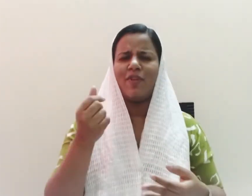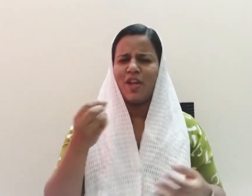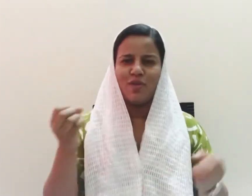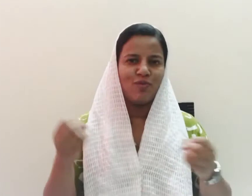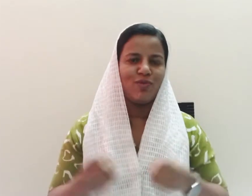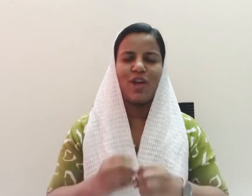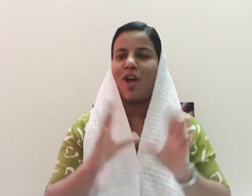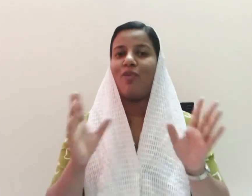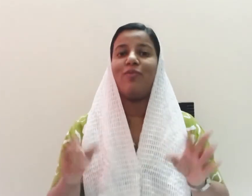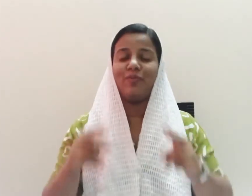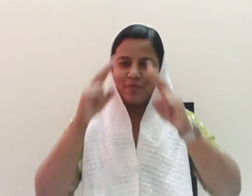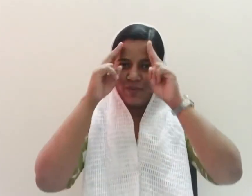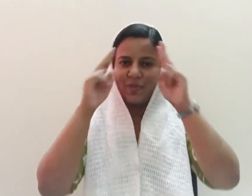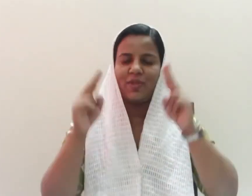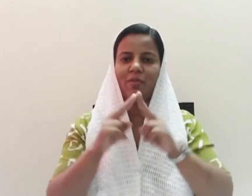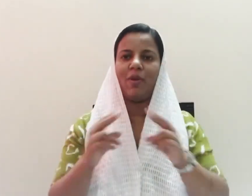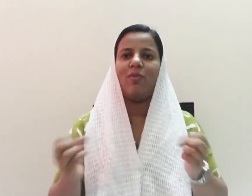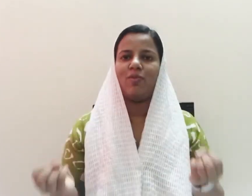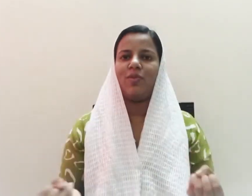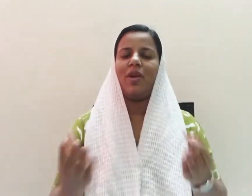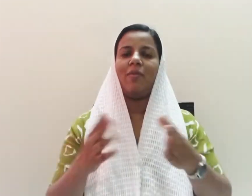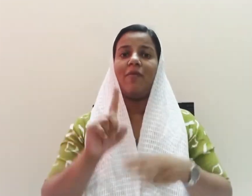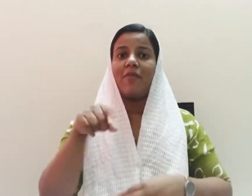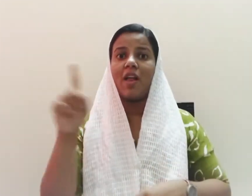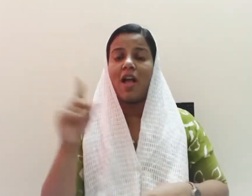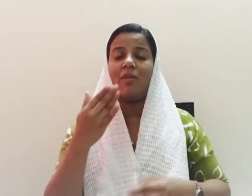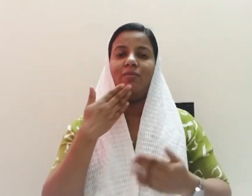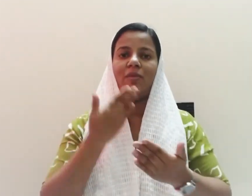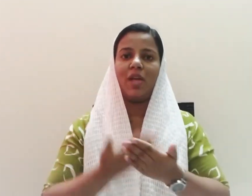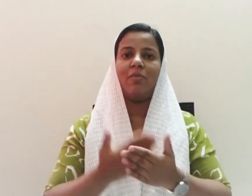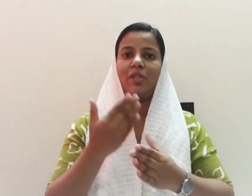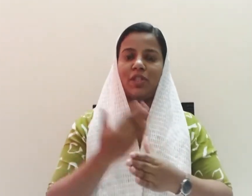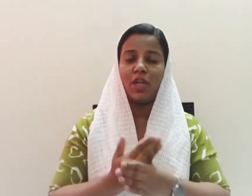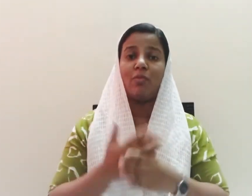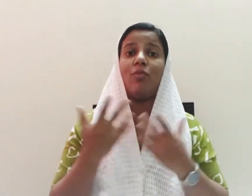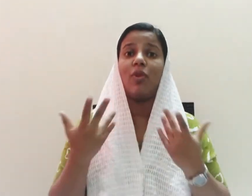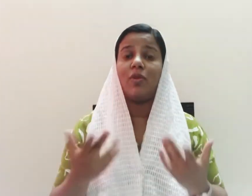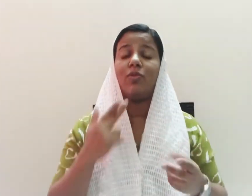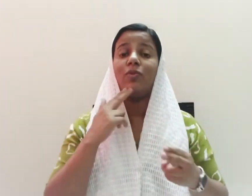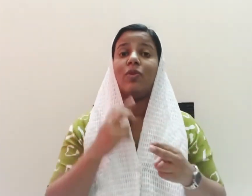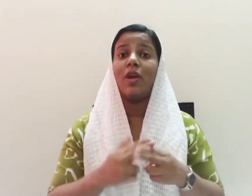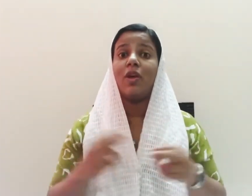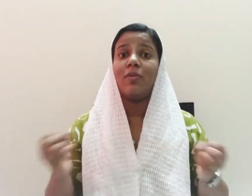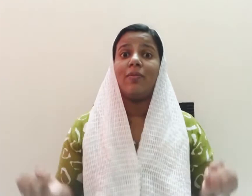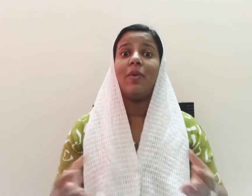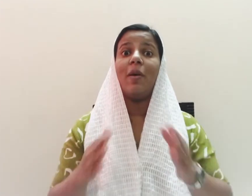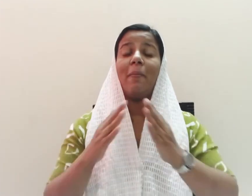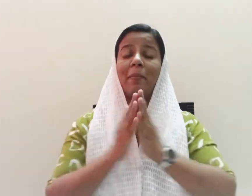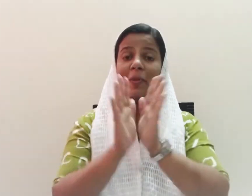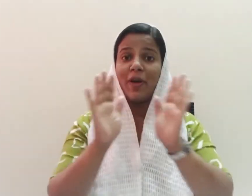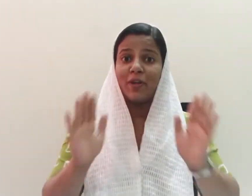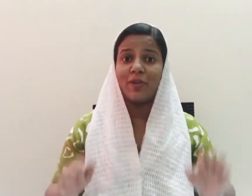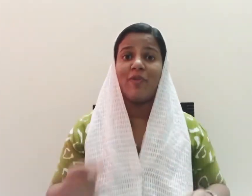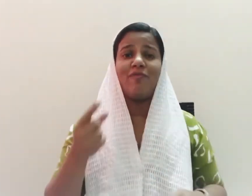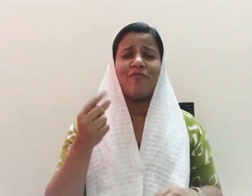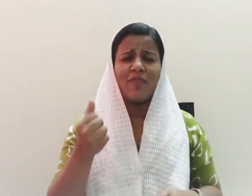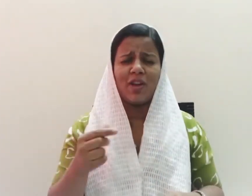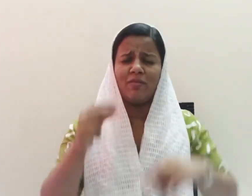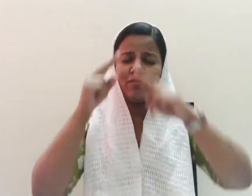മാനമുണ്ടാകും, സമാധാനമുണ്ടാകും. അപ്പോൾ നമ്മൾ മറ്റൊരാൾക്ക് നന്മ ചെയ്തു കൊടുക്കുമ്പോൾ ദൈവം നമുക്ക് മഹത്വം തരും, മാനം തരും, സമാധാനം